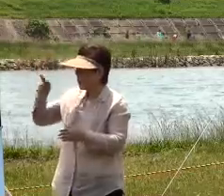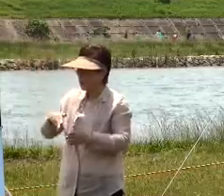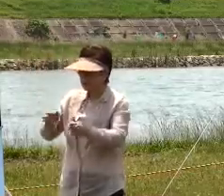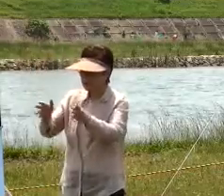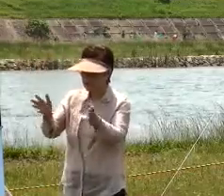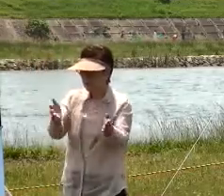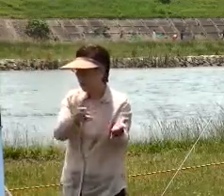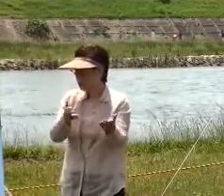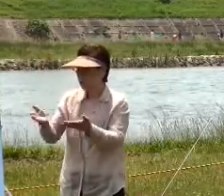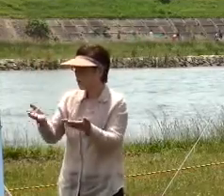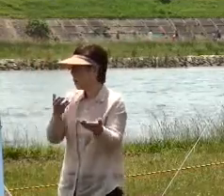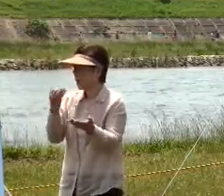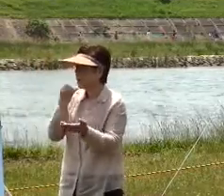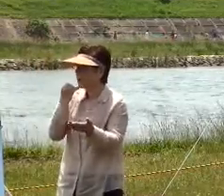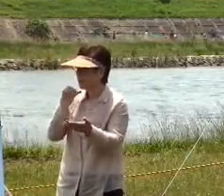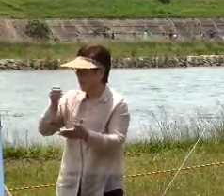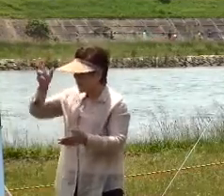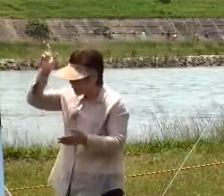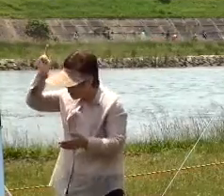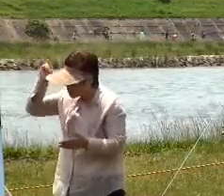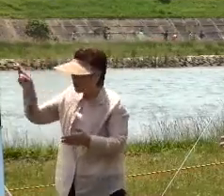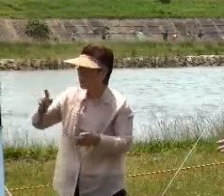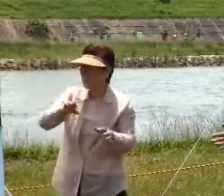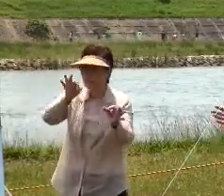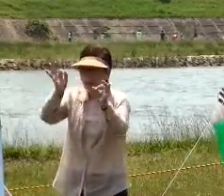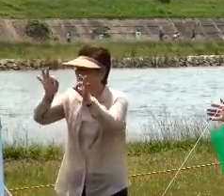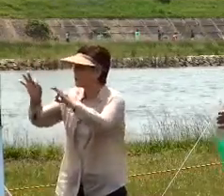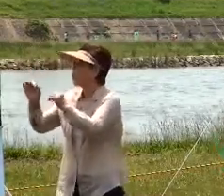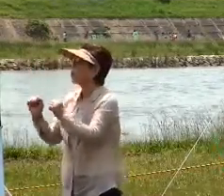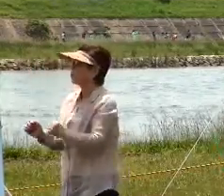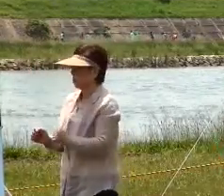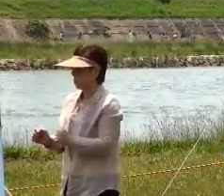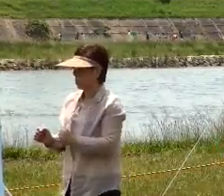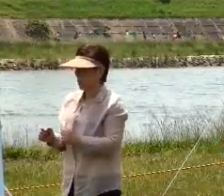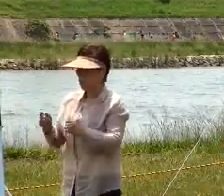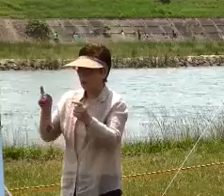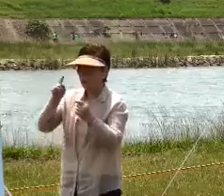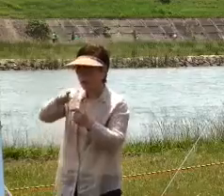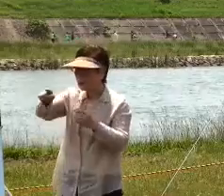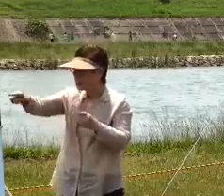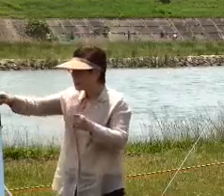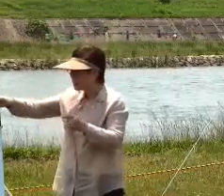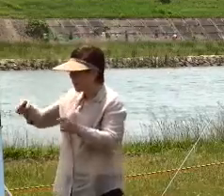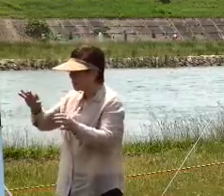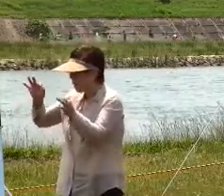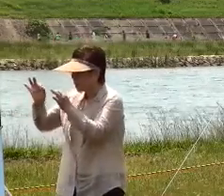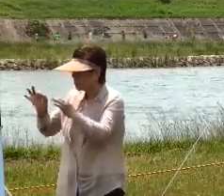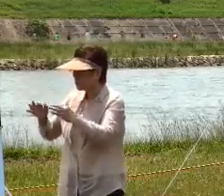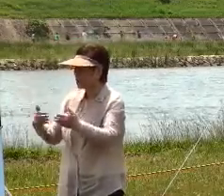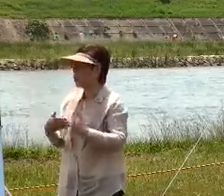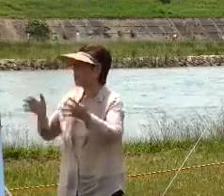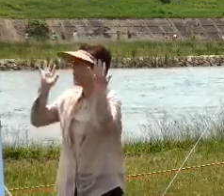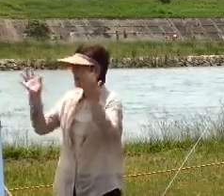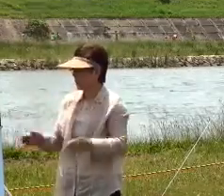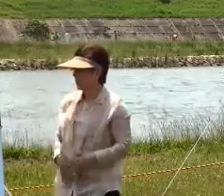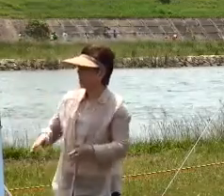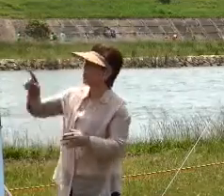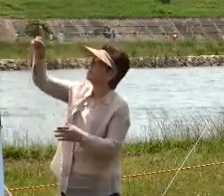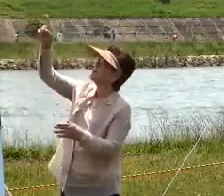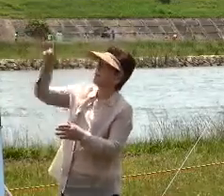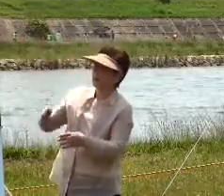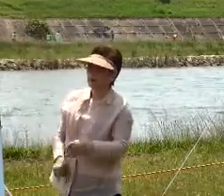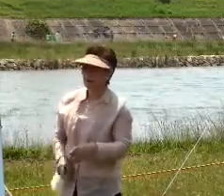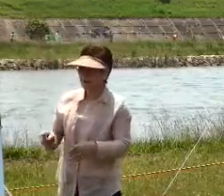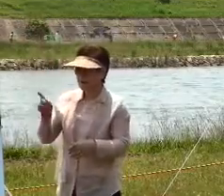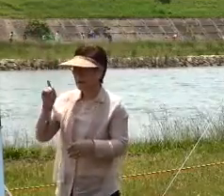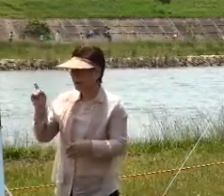ていい。神様が探していらっしゃいますから、あなたが探す必要はない、あなたがどっちの道を行